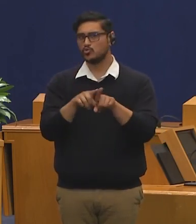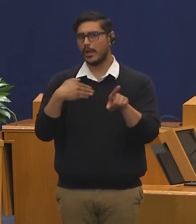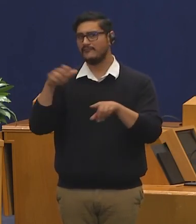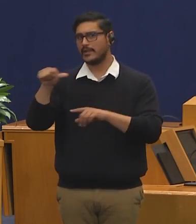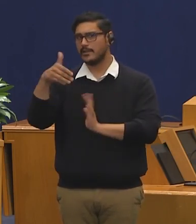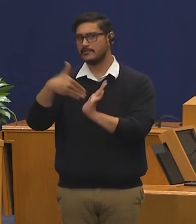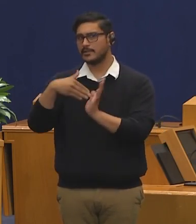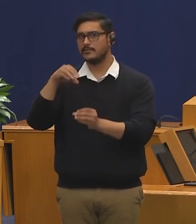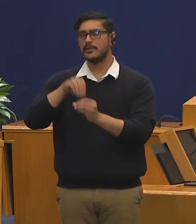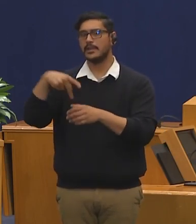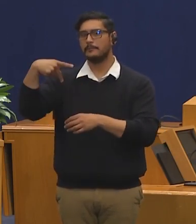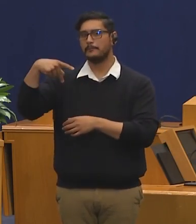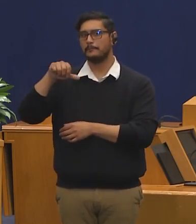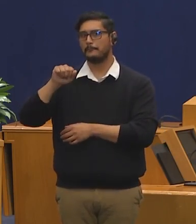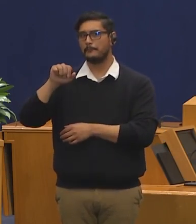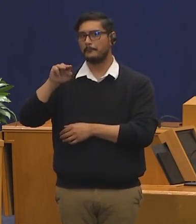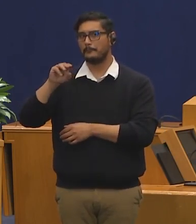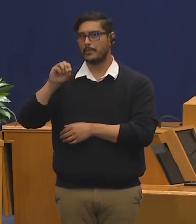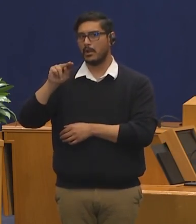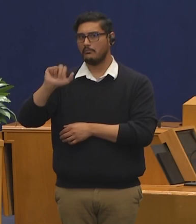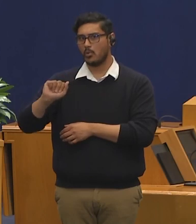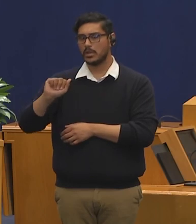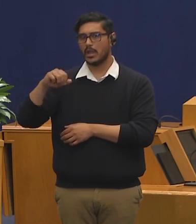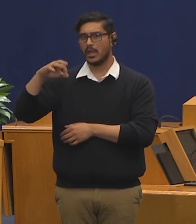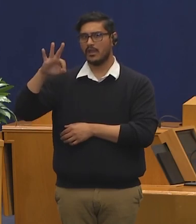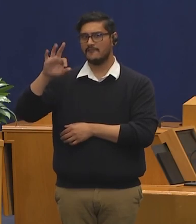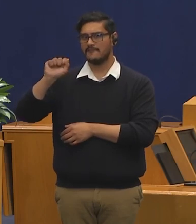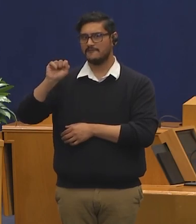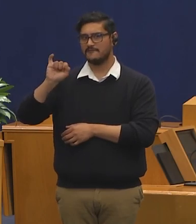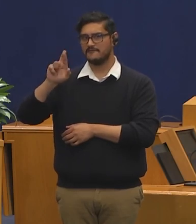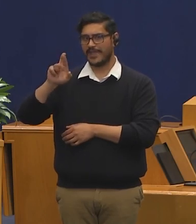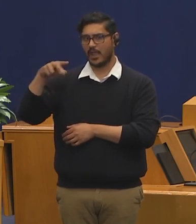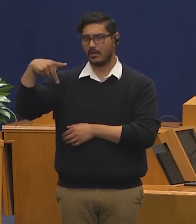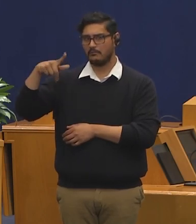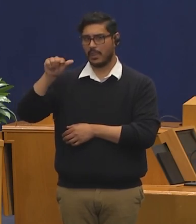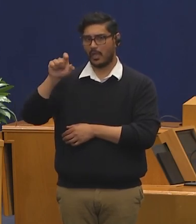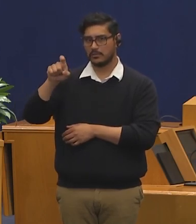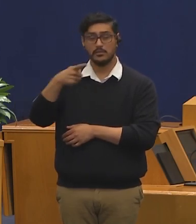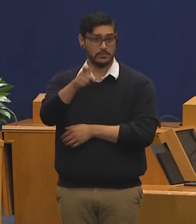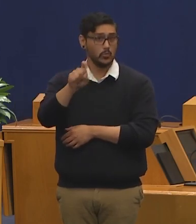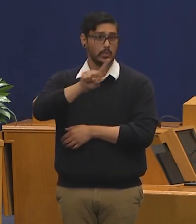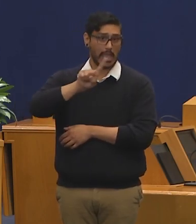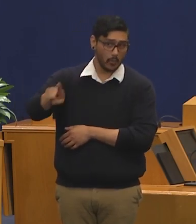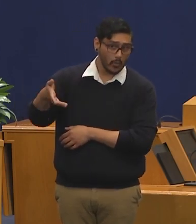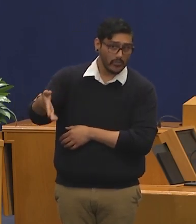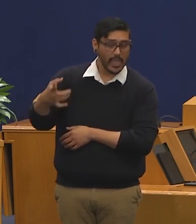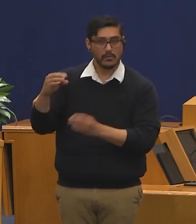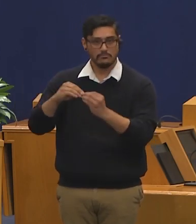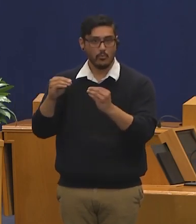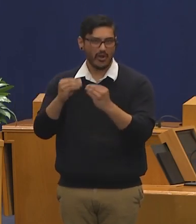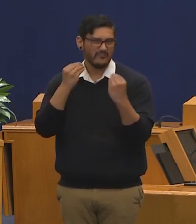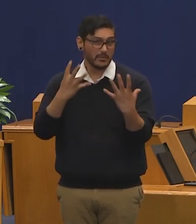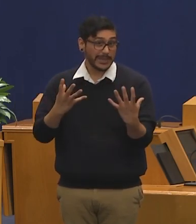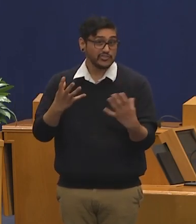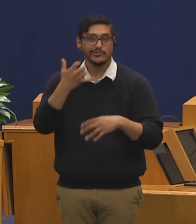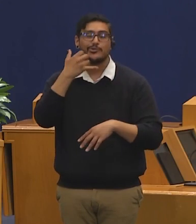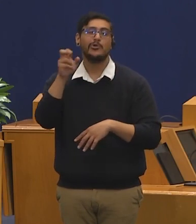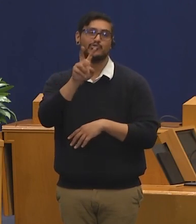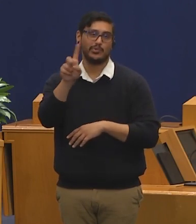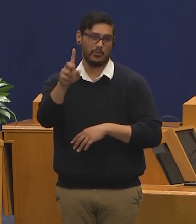centro en Pomona, en el Fairplex, donde también pueden seguir información, hacer la prueba. Llame a 211. Y